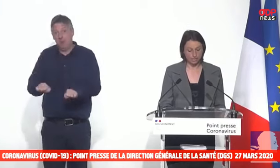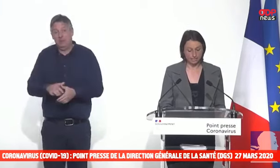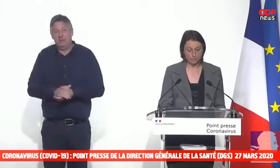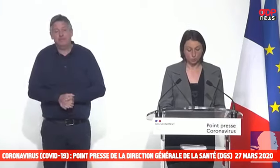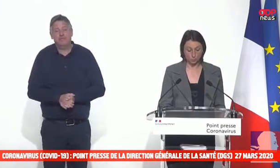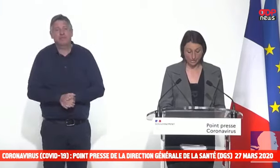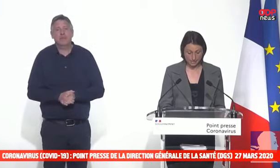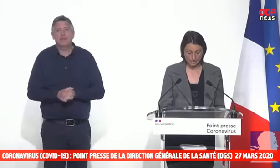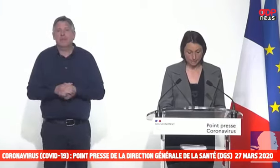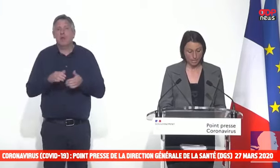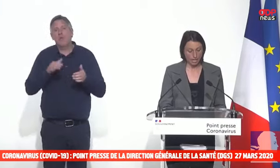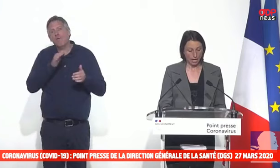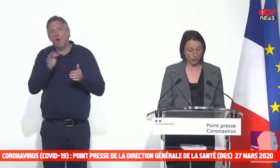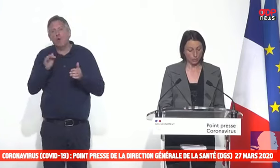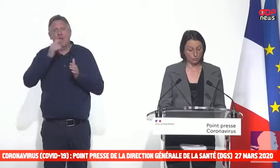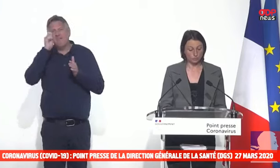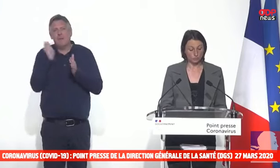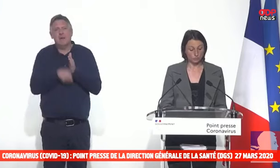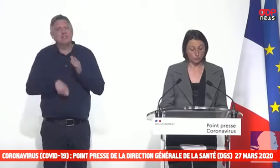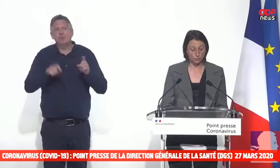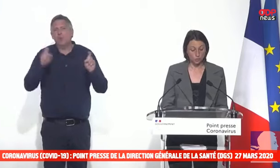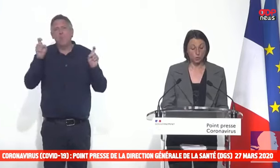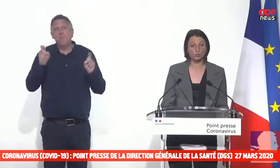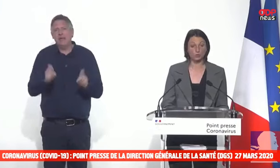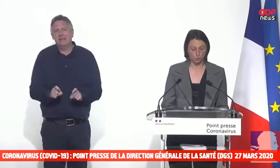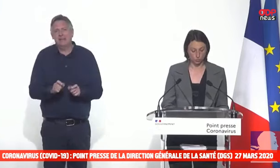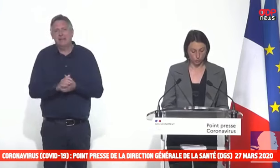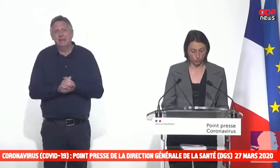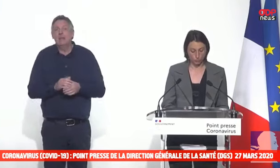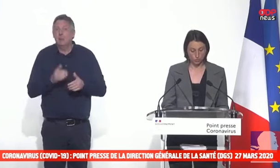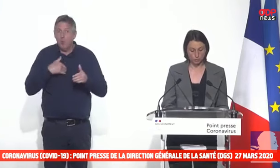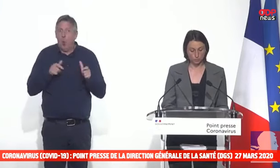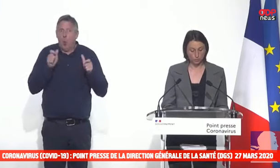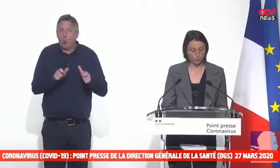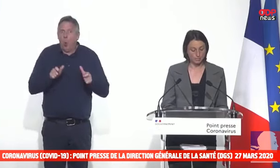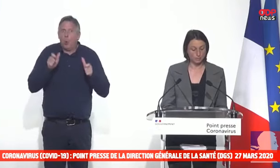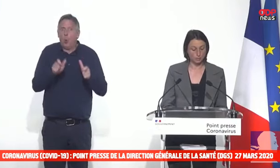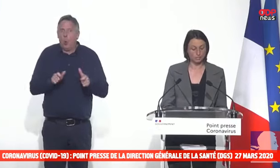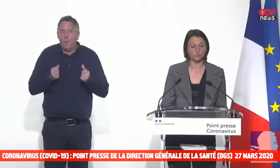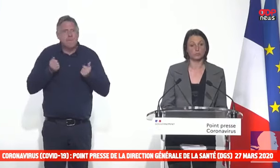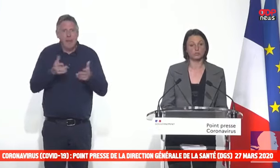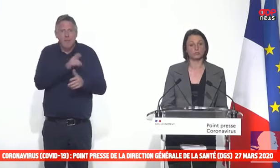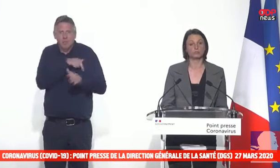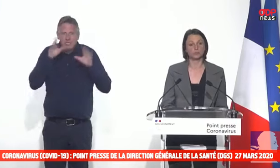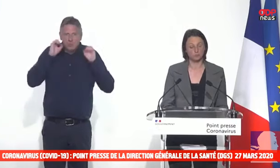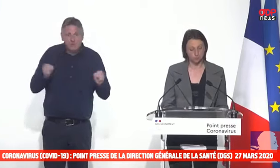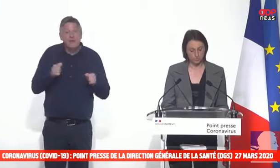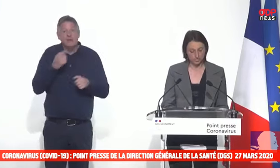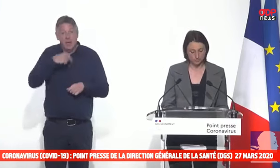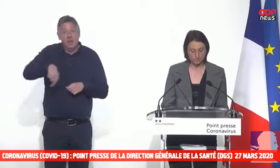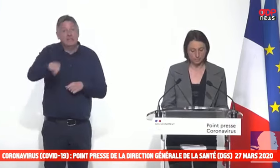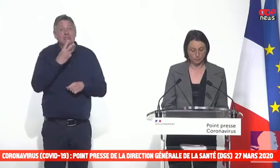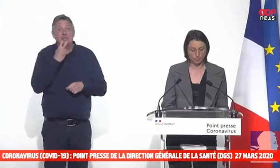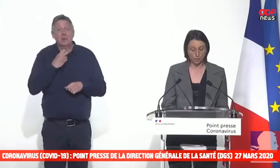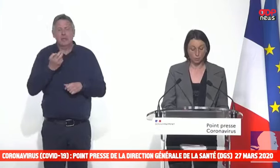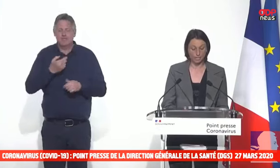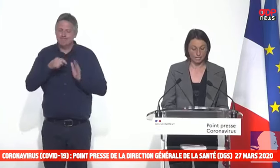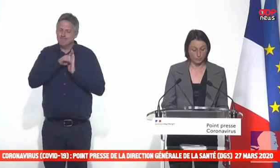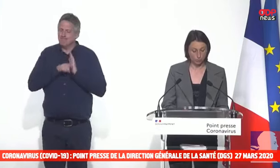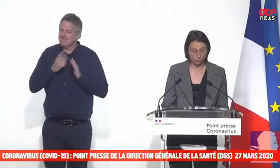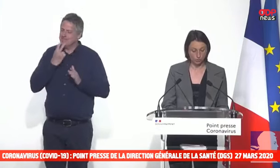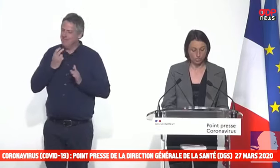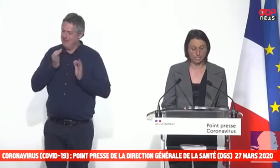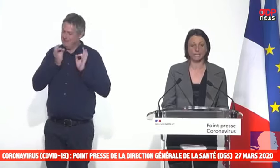de verbalisations baisse, alors que nous faisons toujours autant de contrôles, ce qui montre que les citoyens font preuve de plus en plus de civisme,